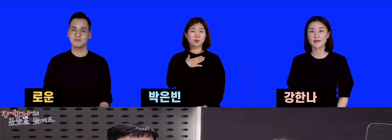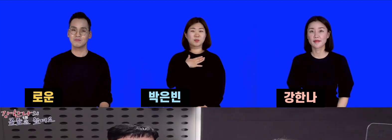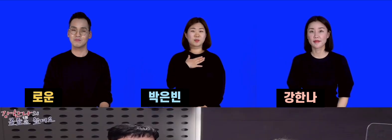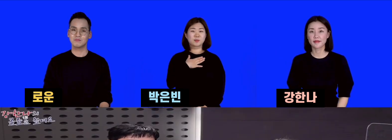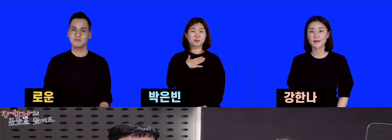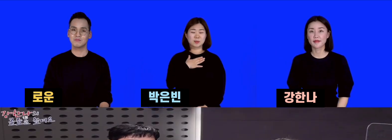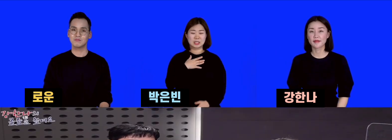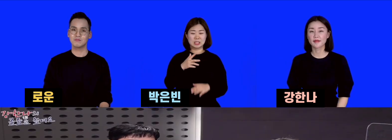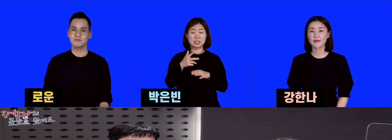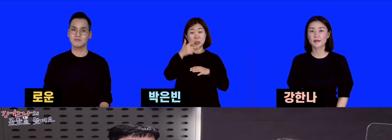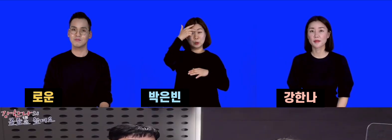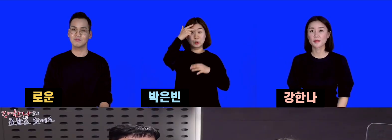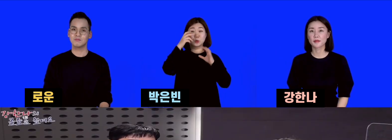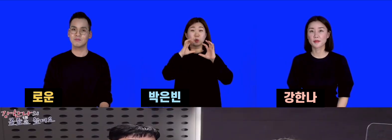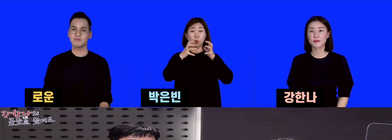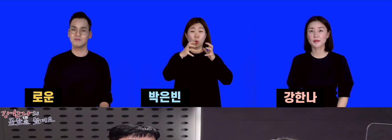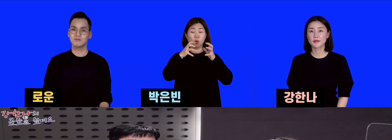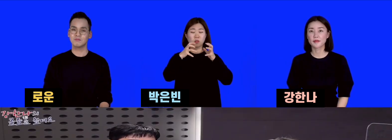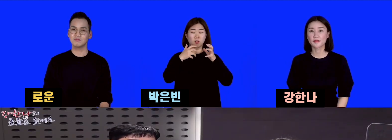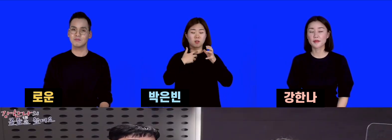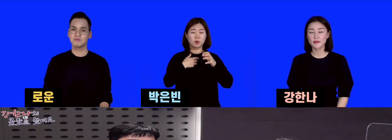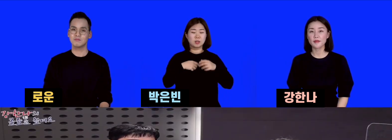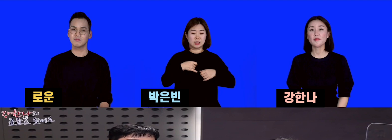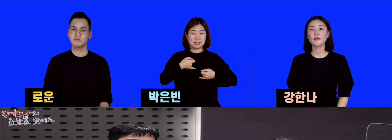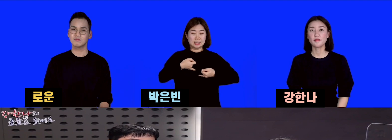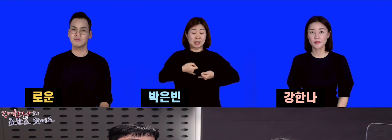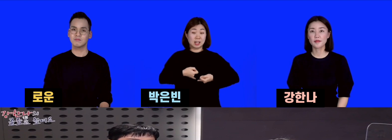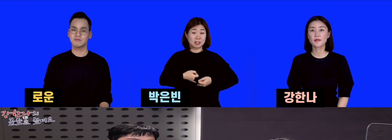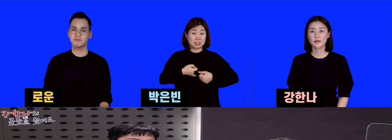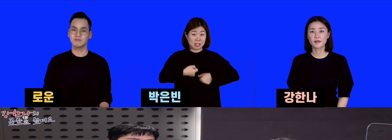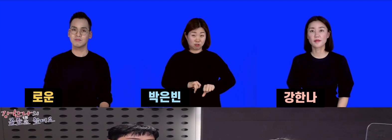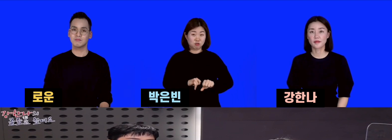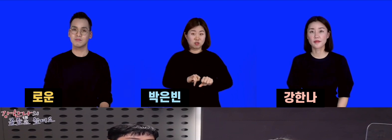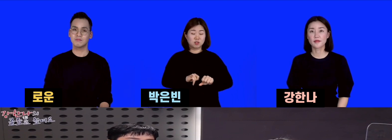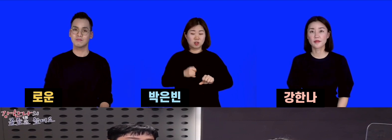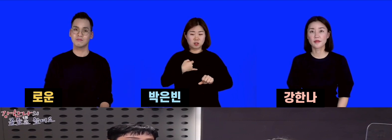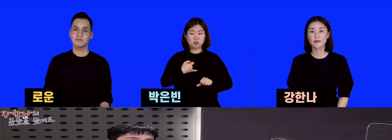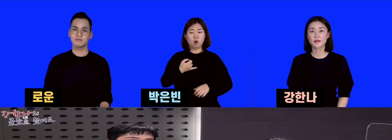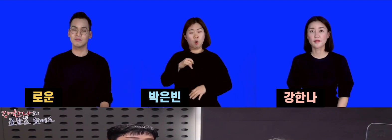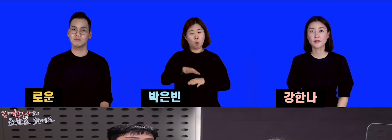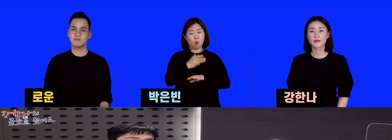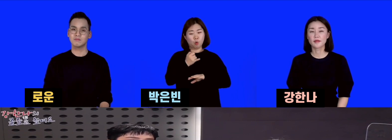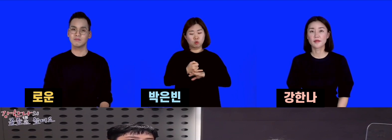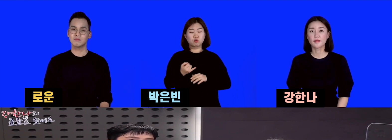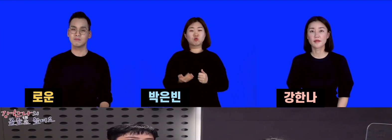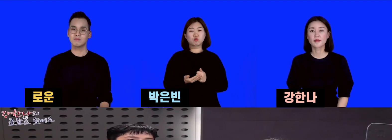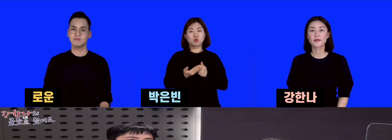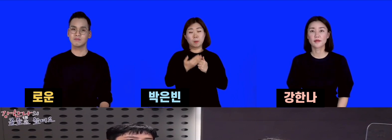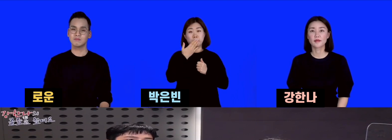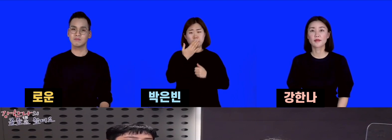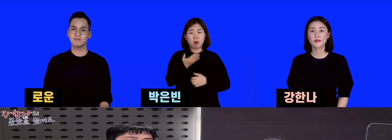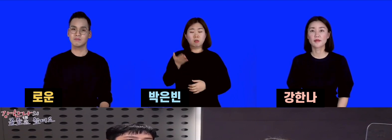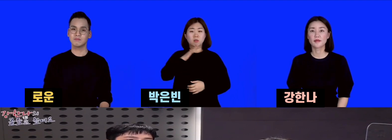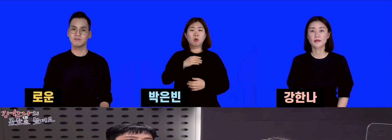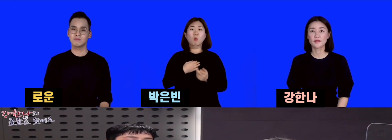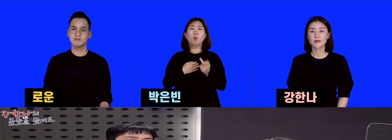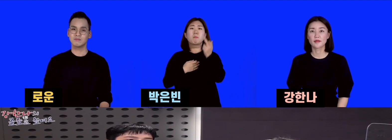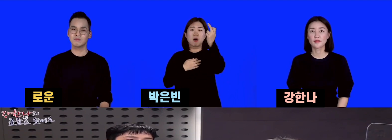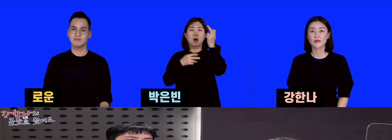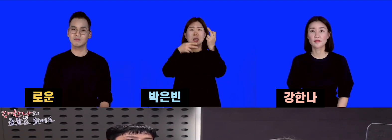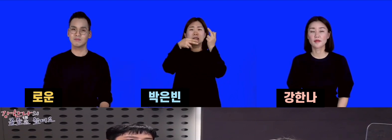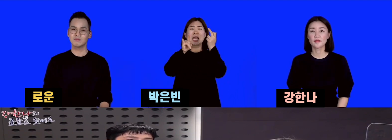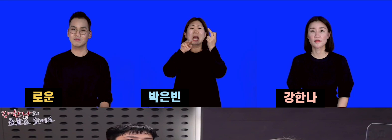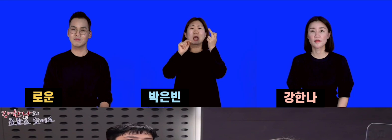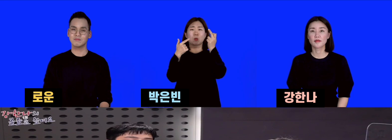조선 왕실에 쌍둥이로 태어나서 이제 딸로 공주로서 자랄 수 있었으나 이제 오라비인